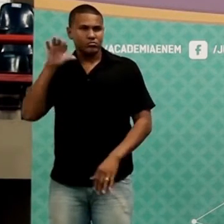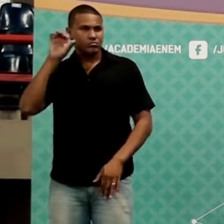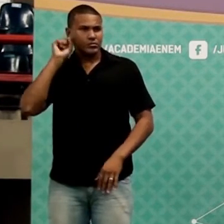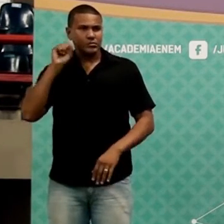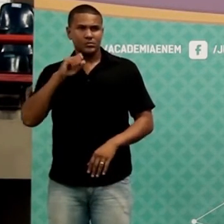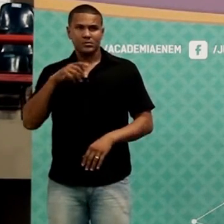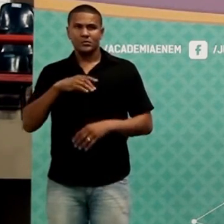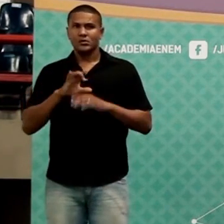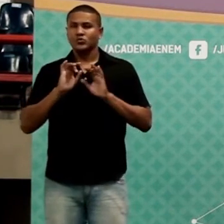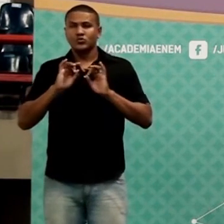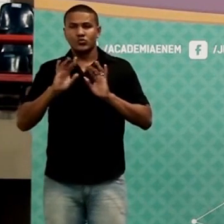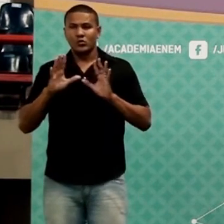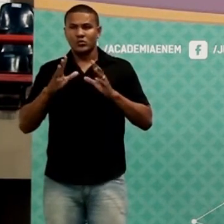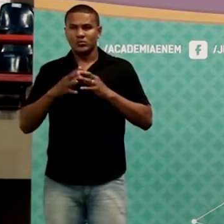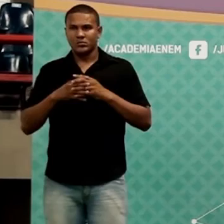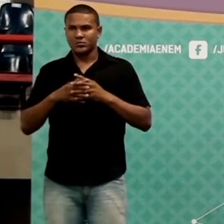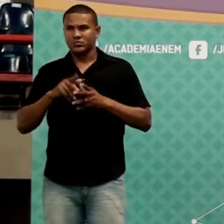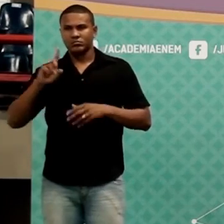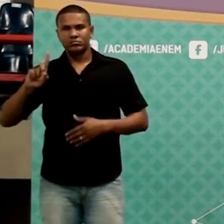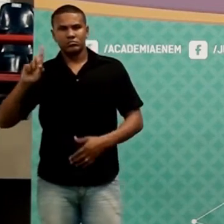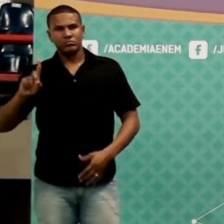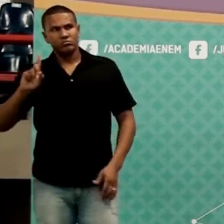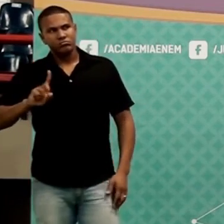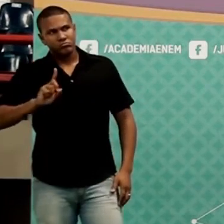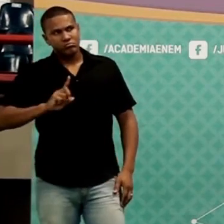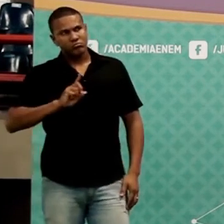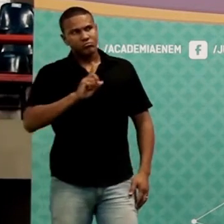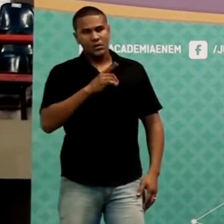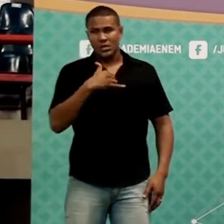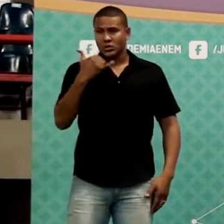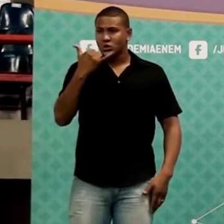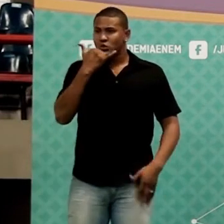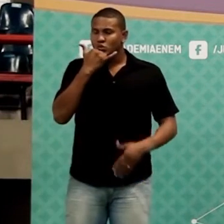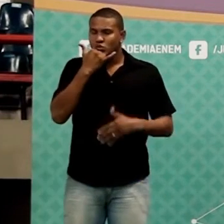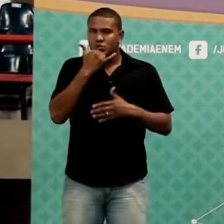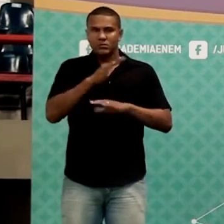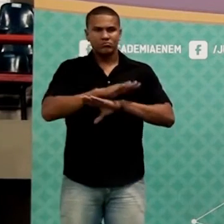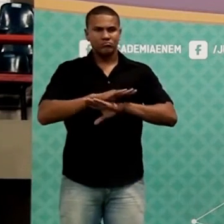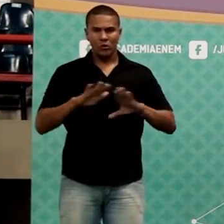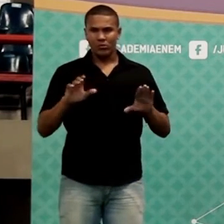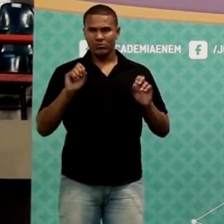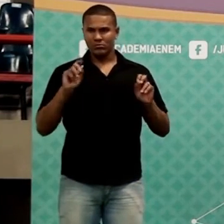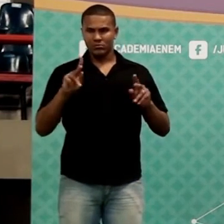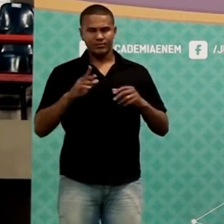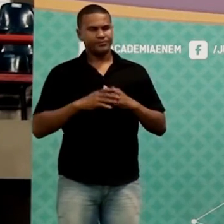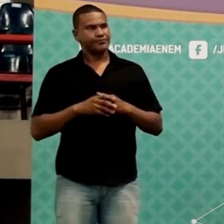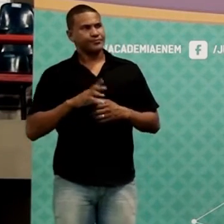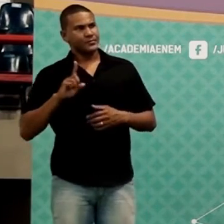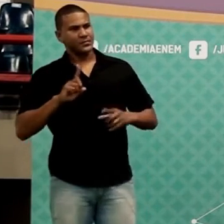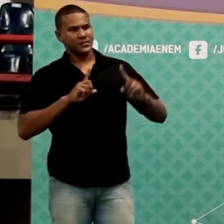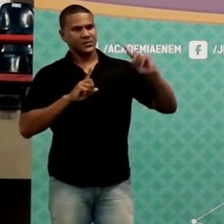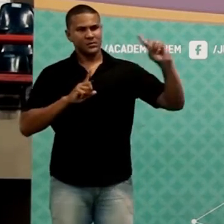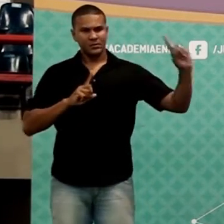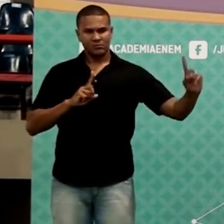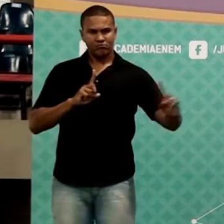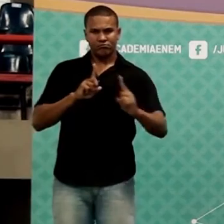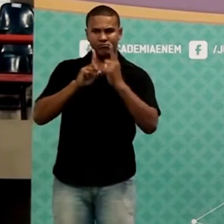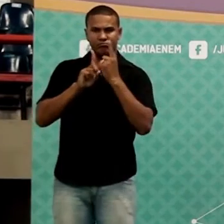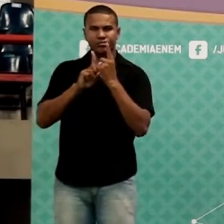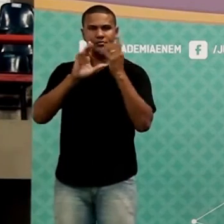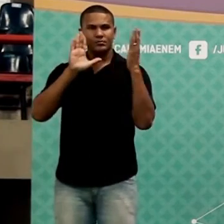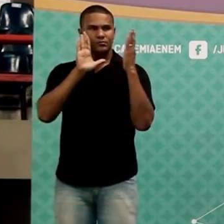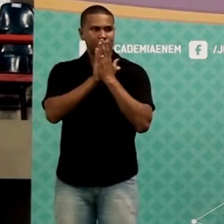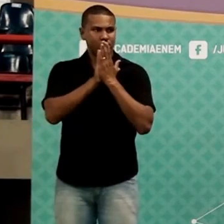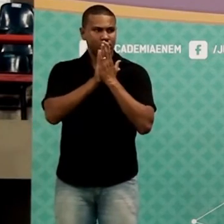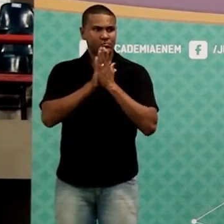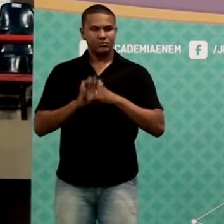coisa: ouvir o sermão, pedir desculpa e acabou-se. Quando o mensageiro do Papa chegou, ele e o